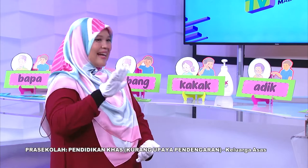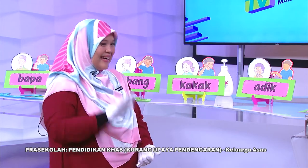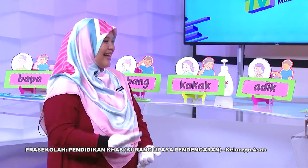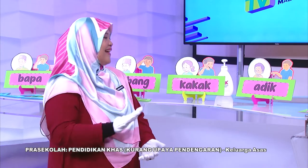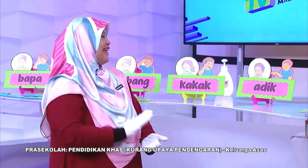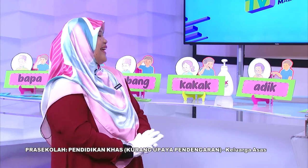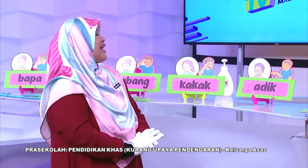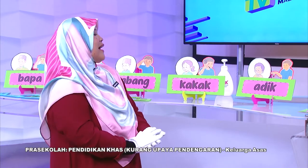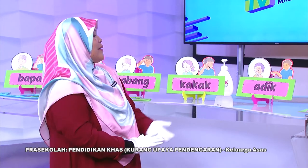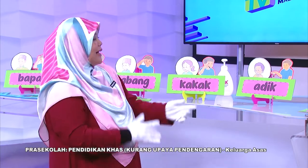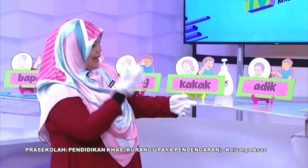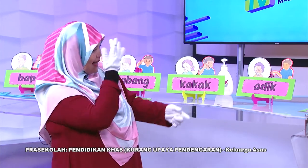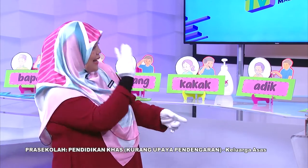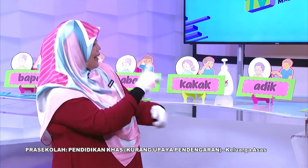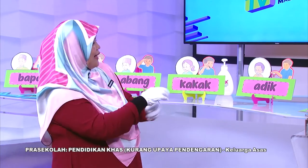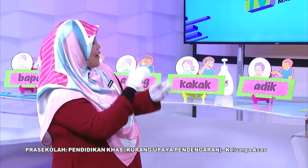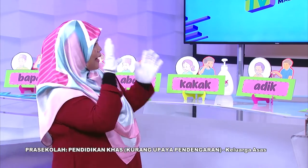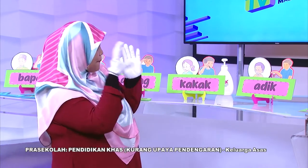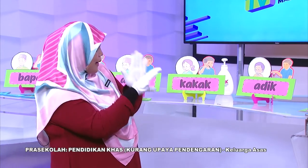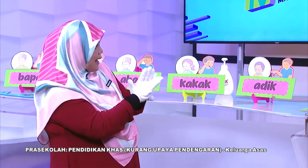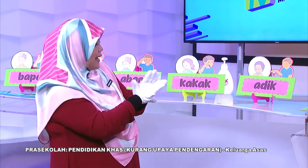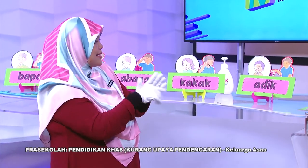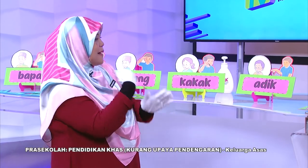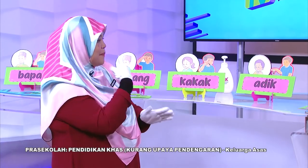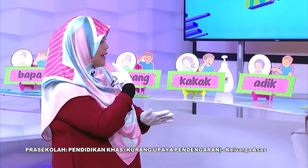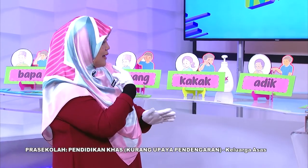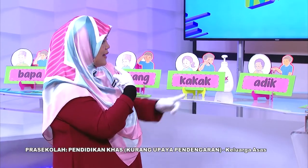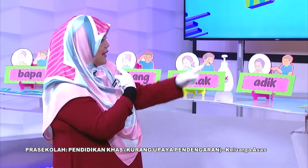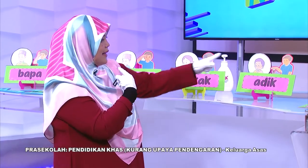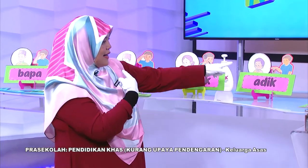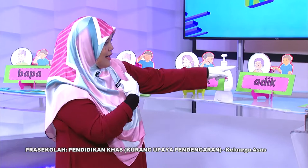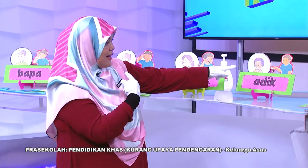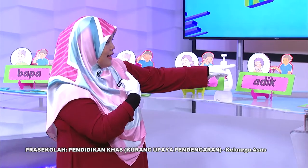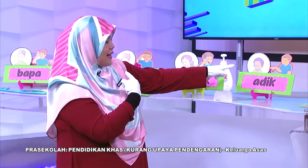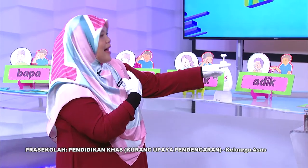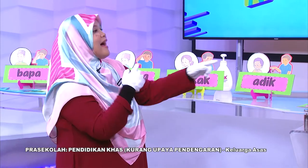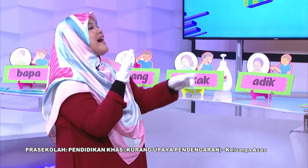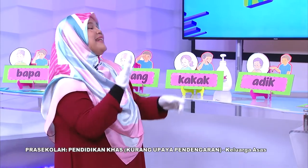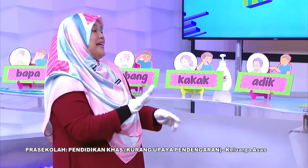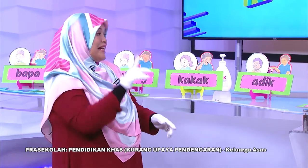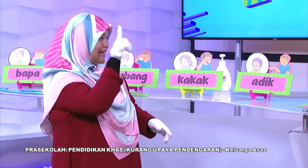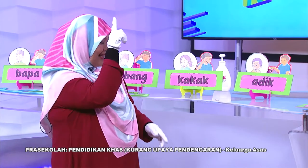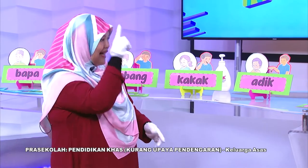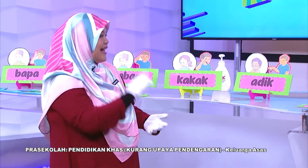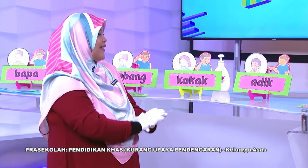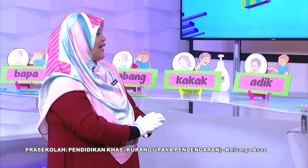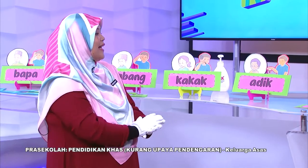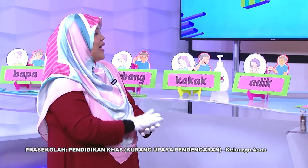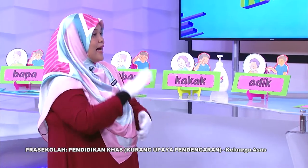oke oke nyampah siapa Adik lagi Ajib lelaki kg